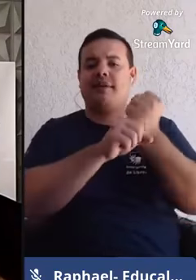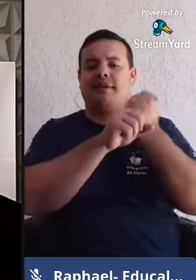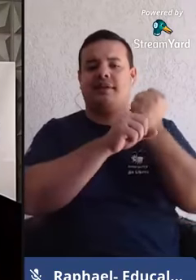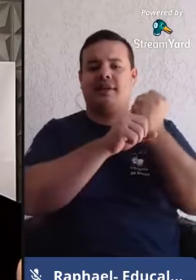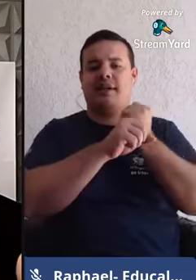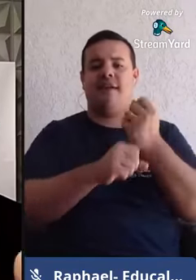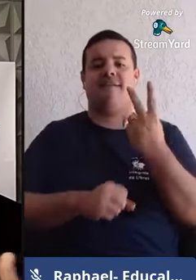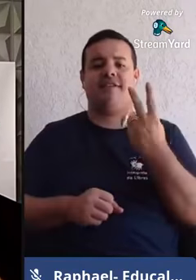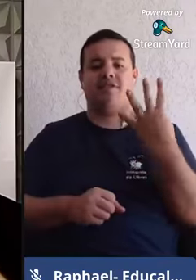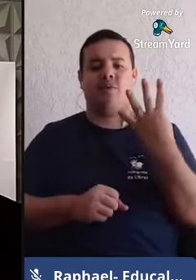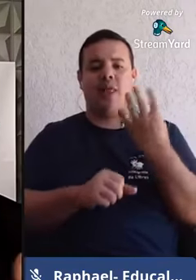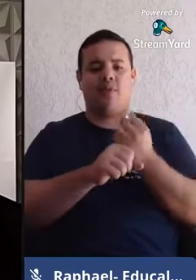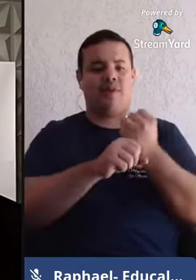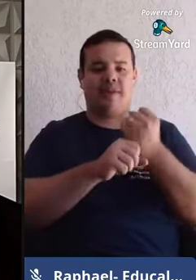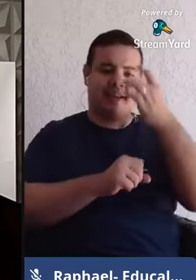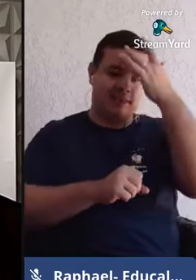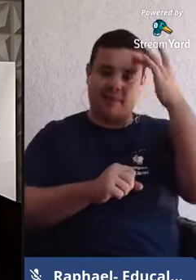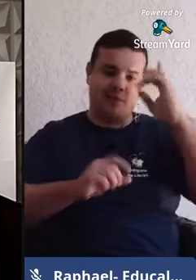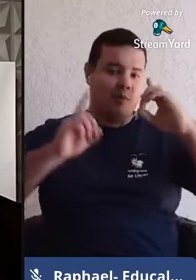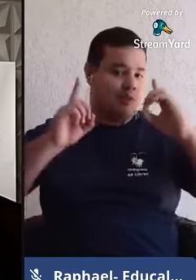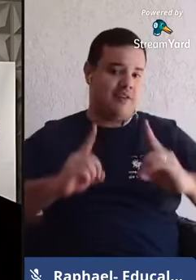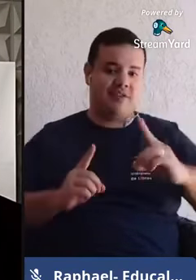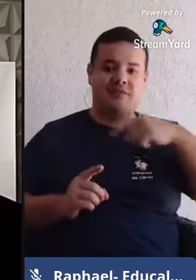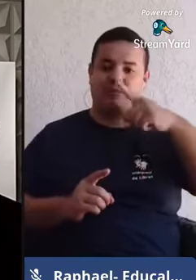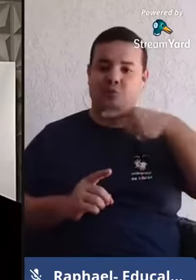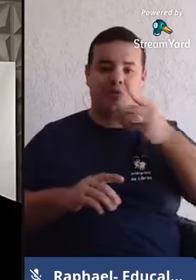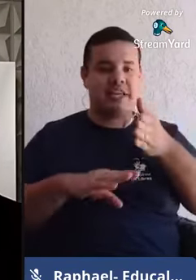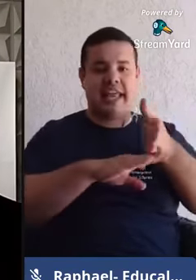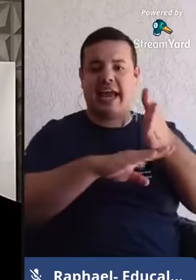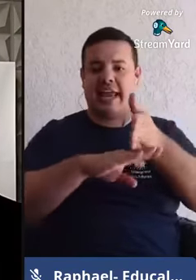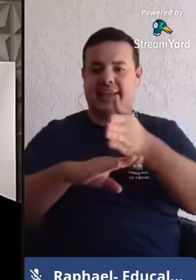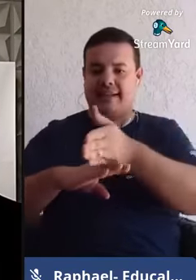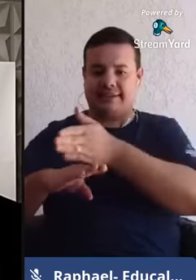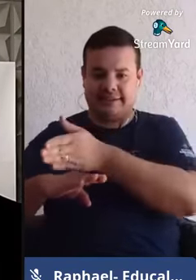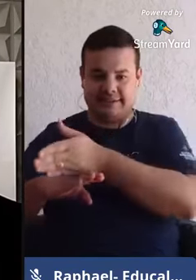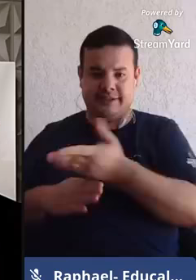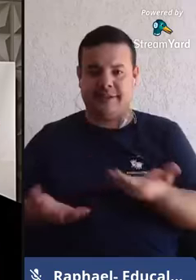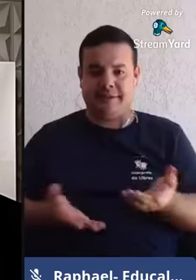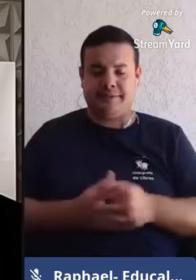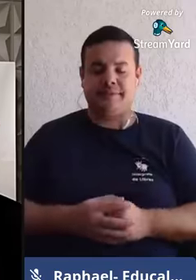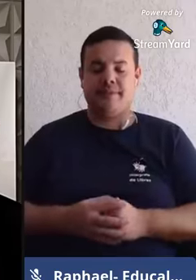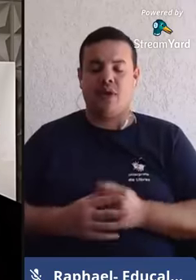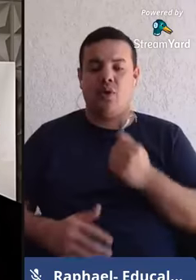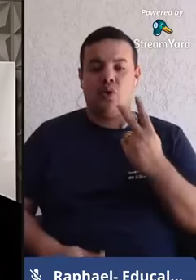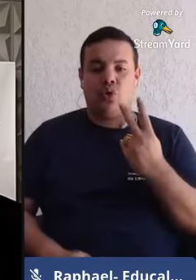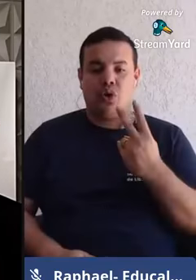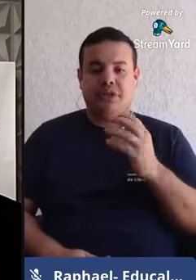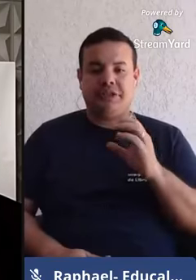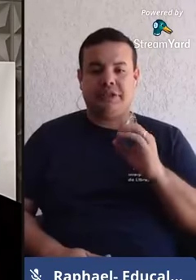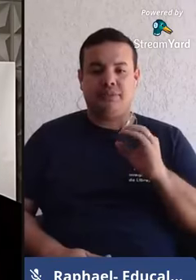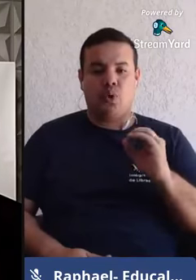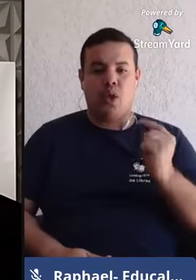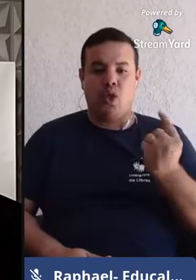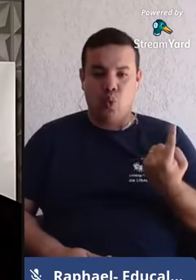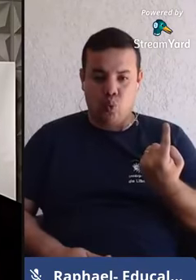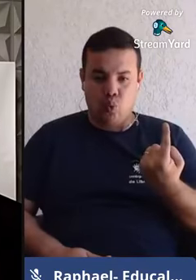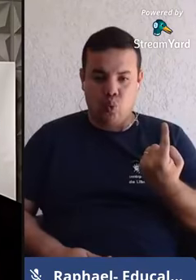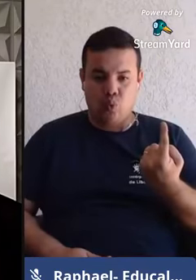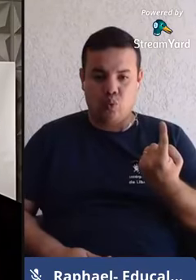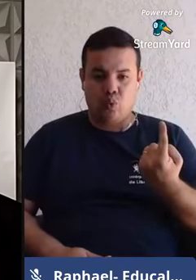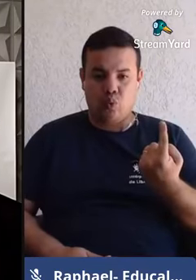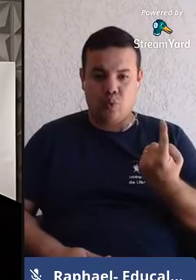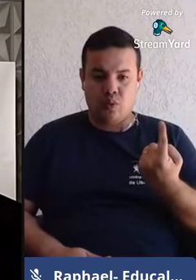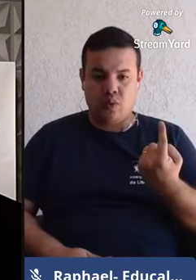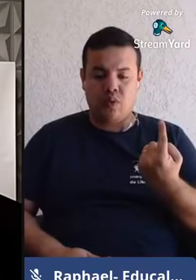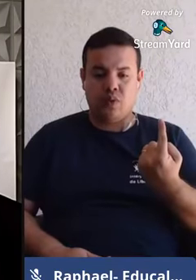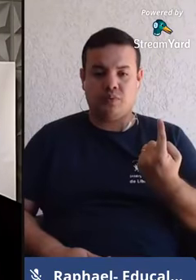gente sempre mandou essa revista pelo correio na mão das pessoas. Em 2001, na verdade, o